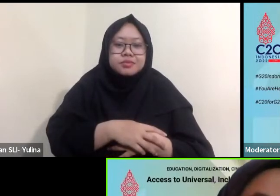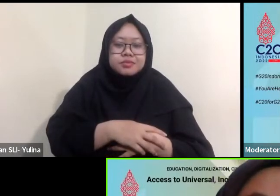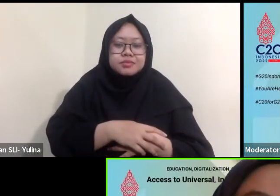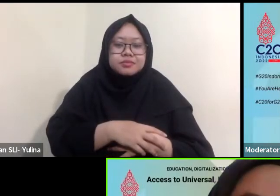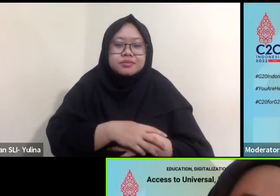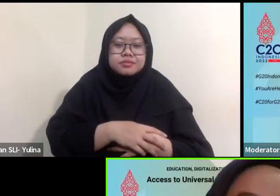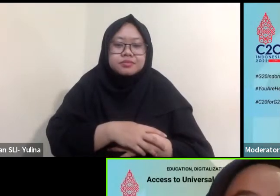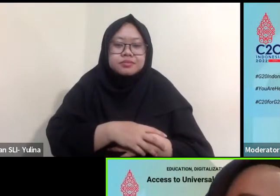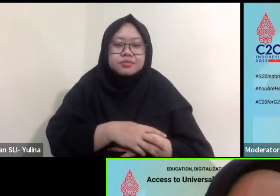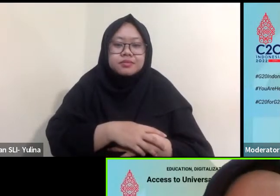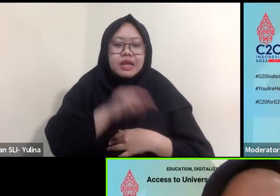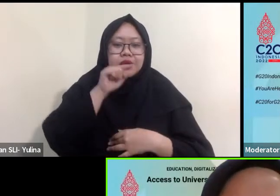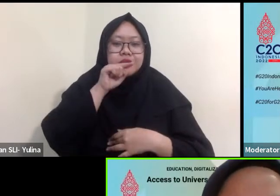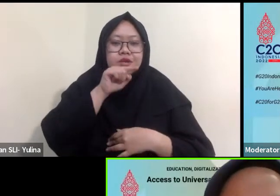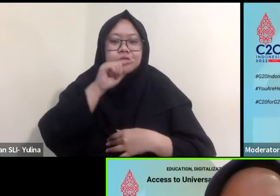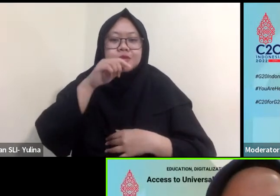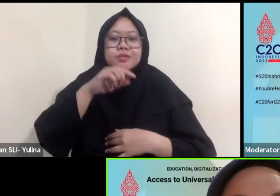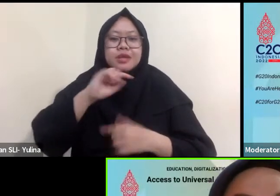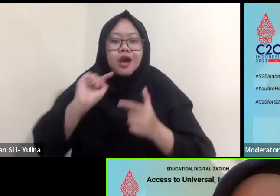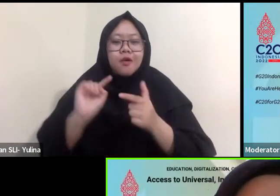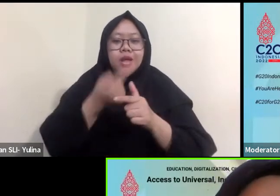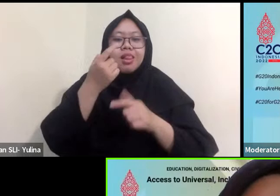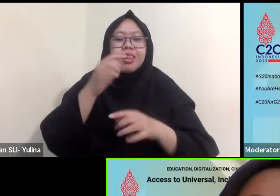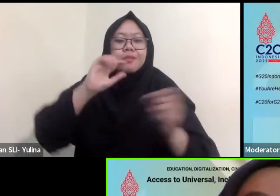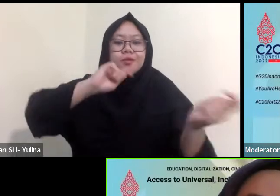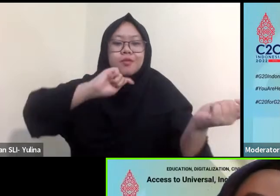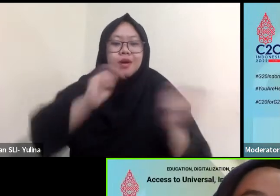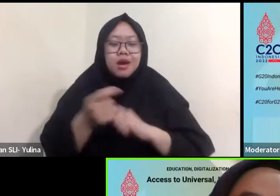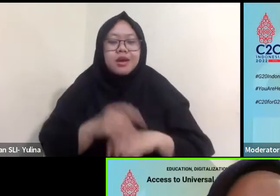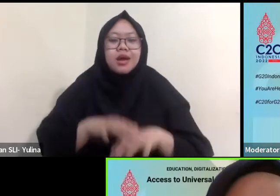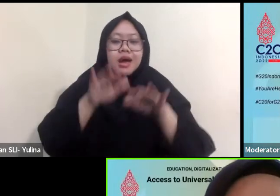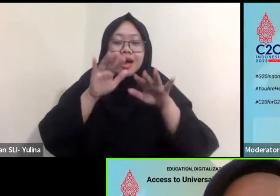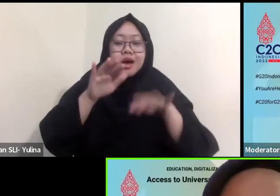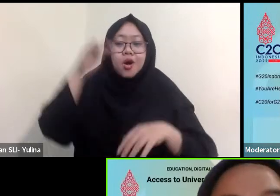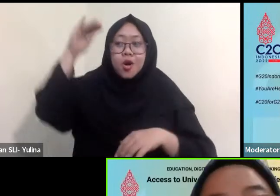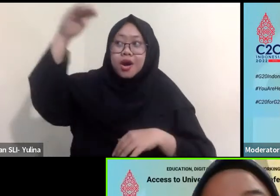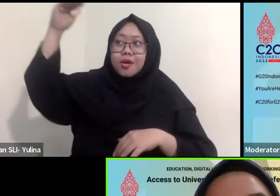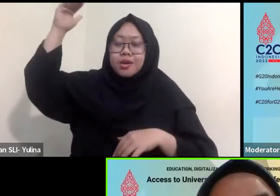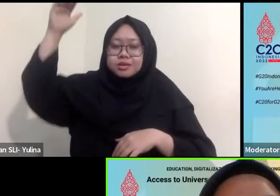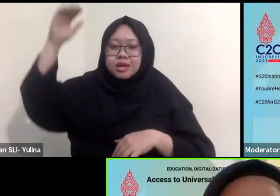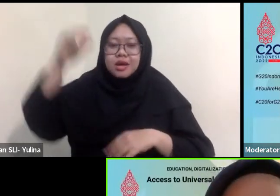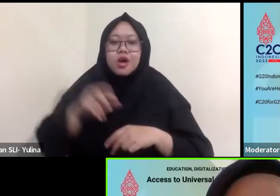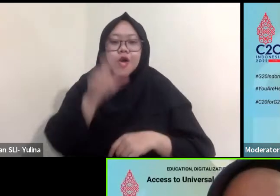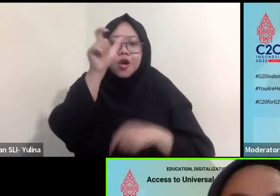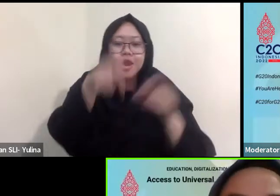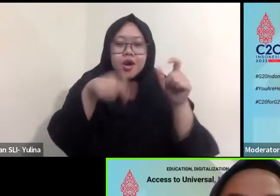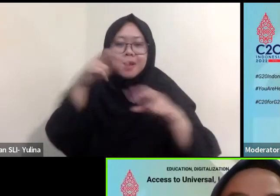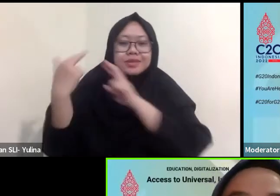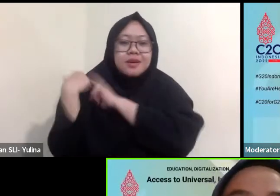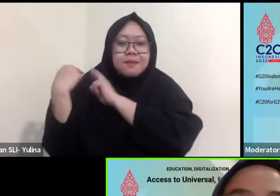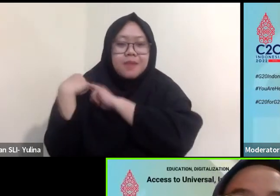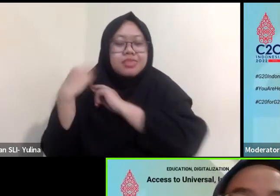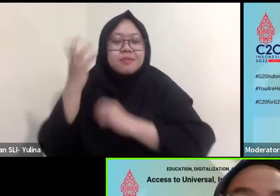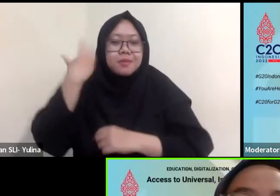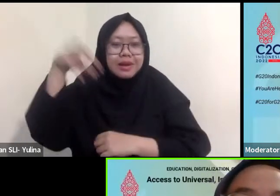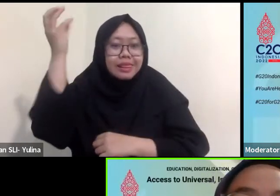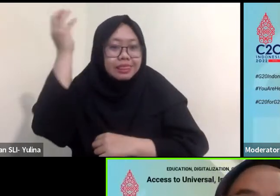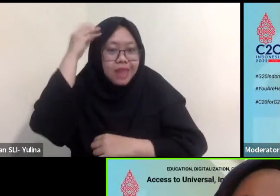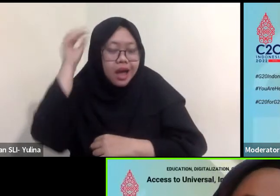salah satu tombak dari perubahan. Dan orang-orang dewasa, para stakeholders, pemerintah,